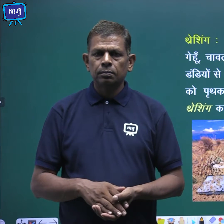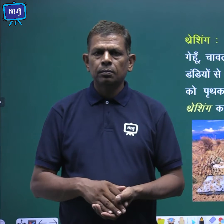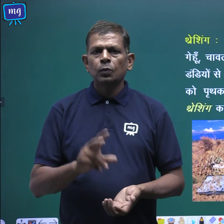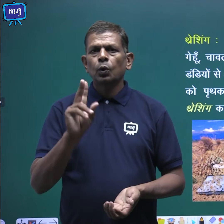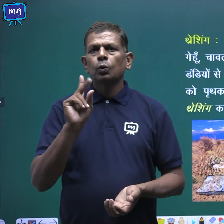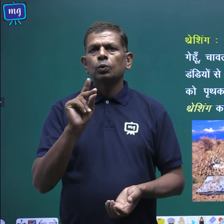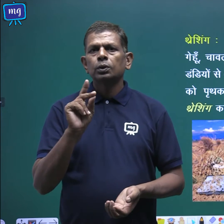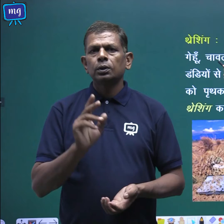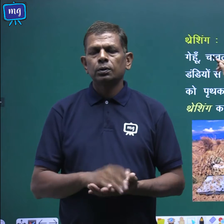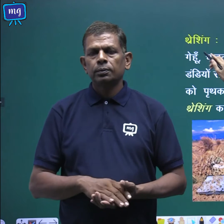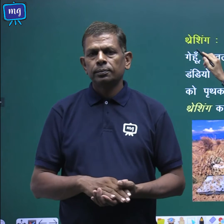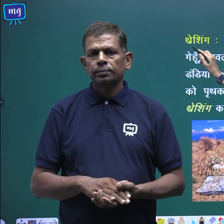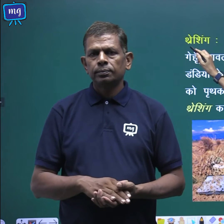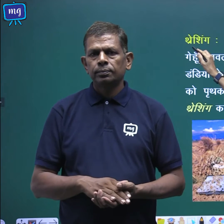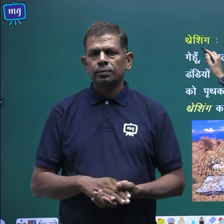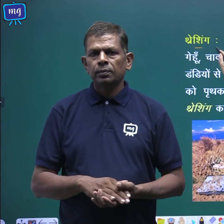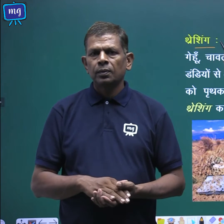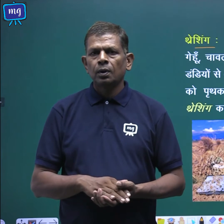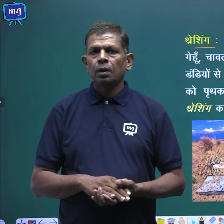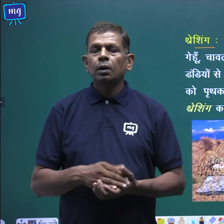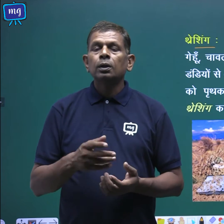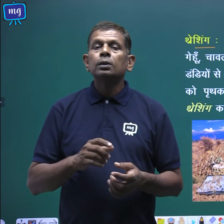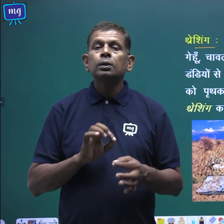दूसरी विधि है थ्रेशिंग।